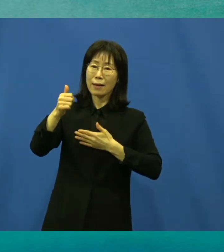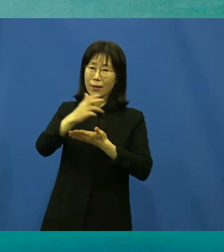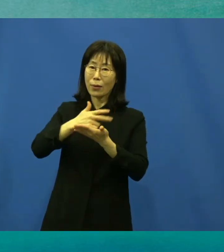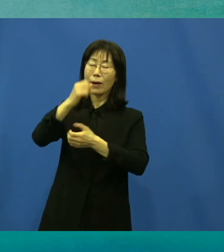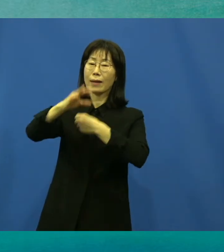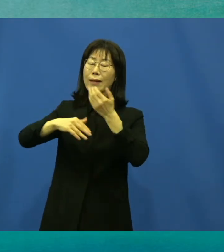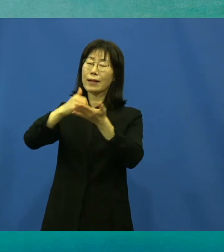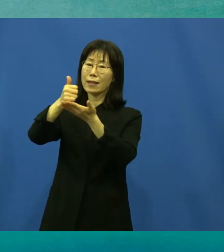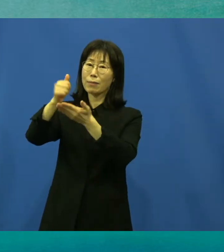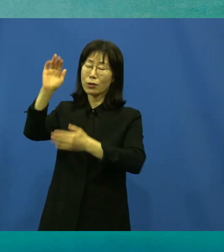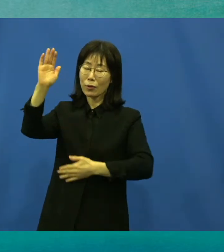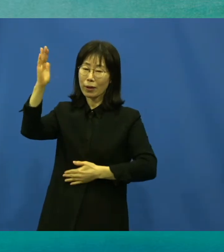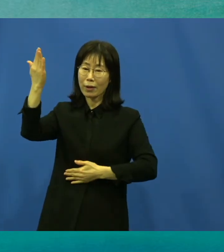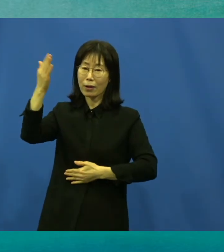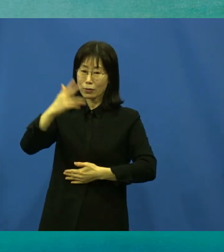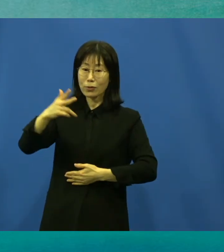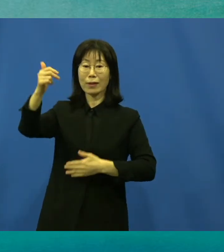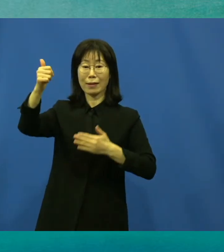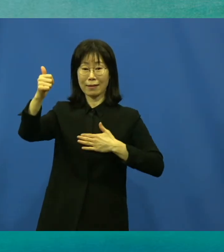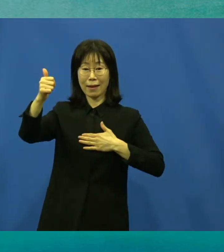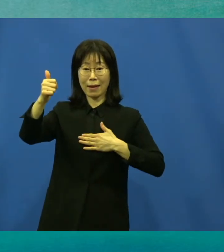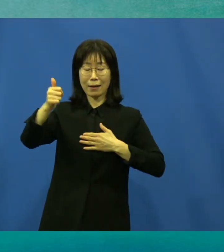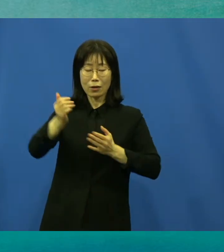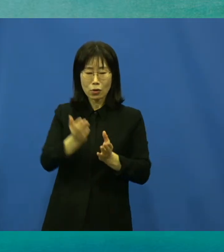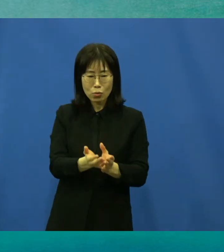구덩이에서 건지셨나이다.